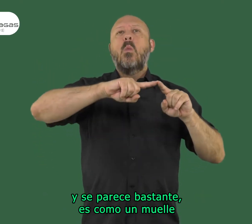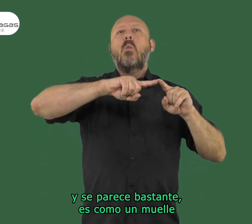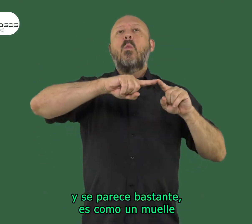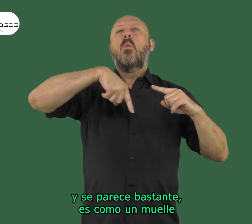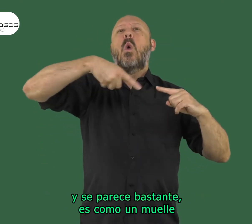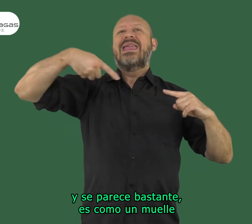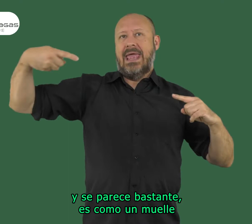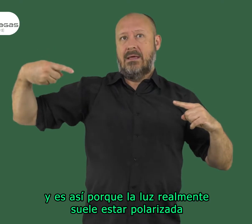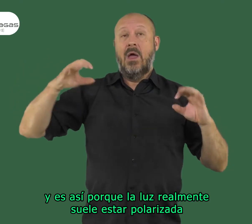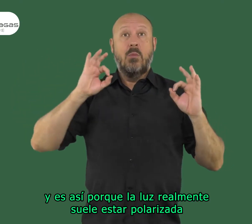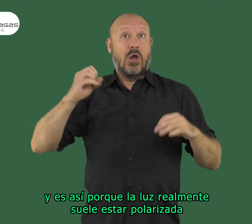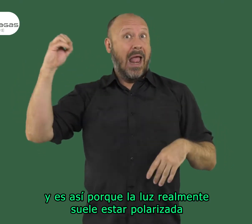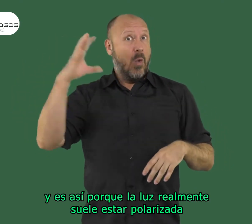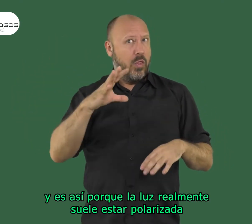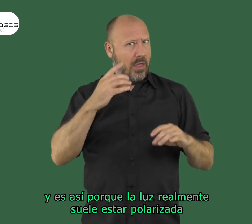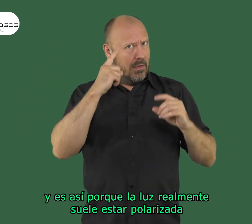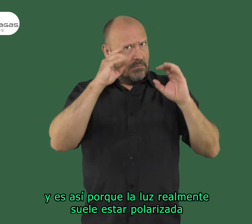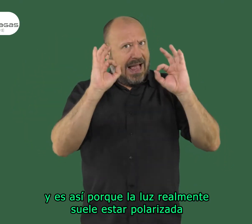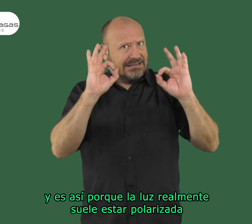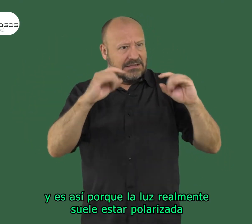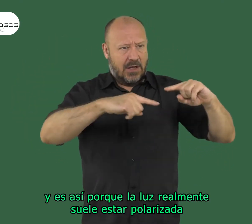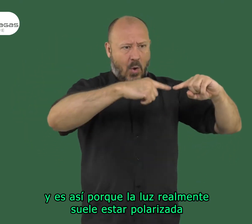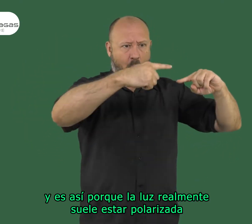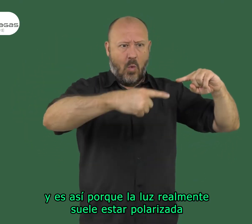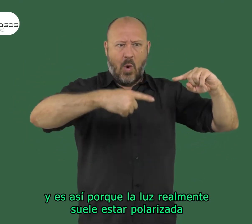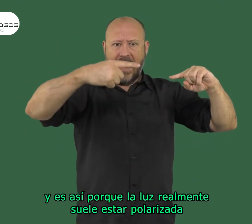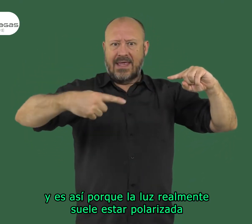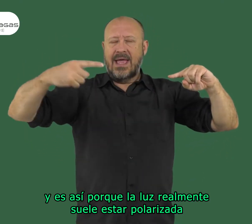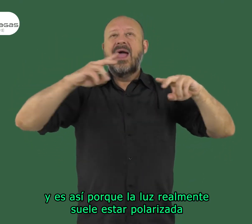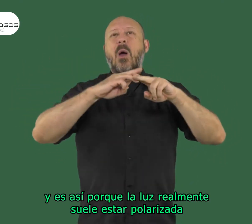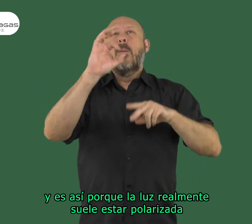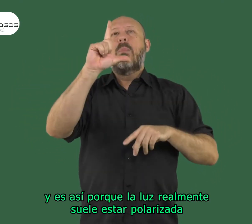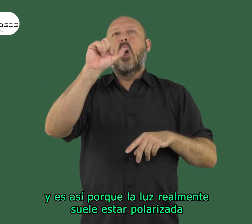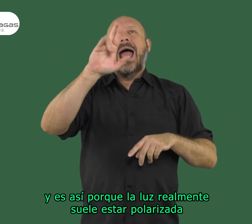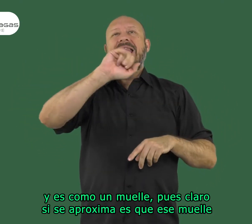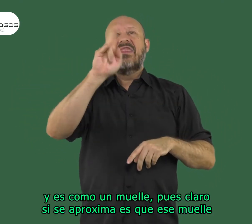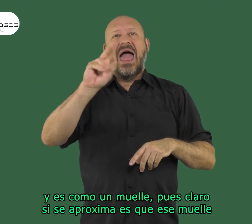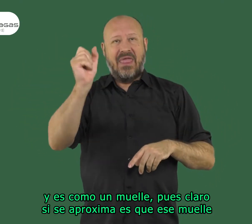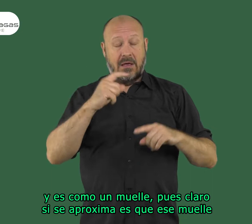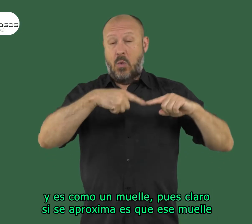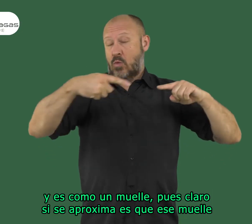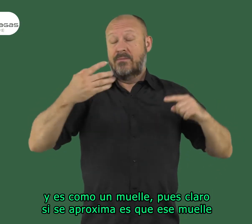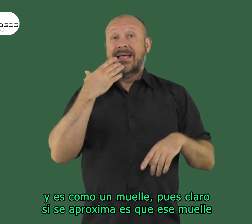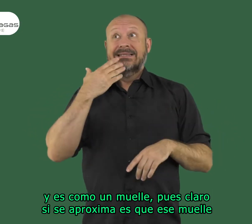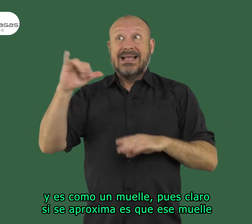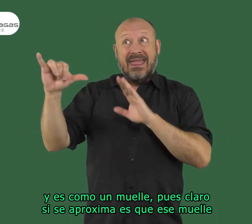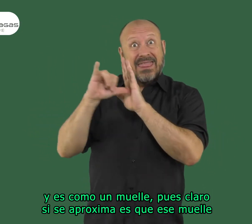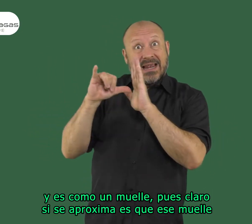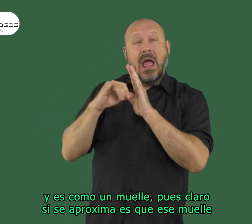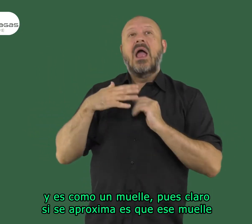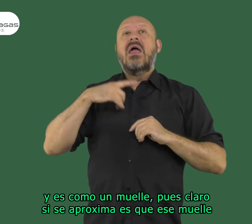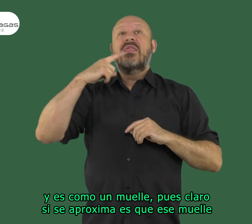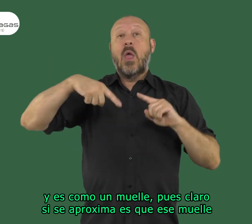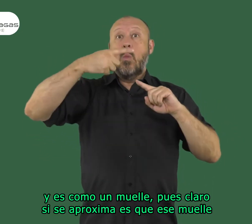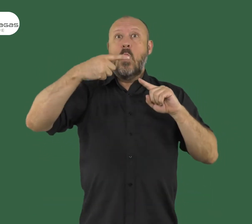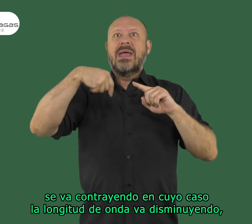es como un muelle. Y es así, porque la luz realmente suele estar polarizada y es como un muelle. Pues claro, si se aproxima